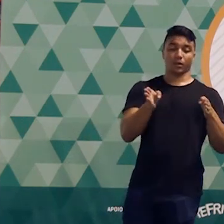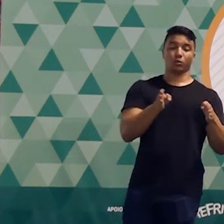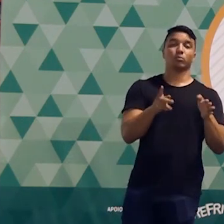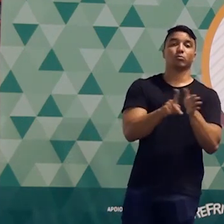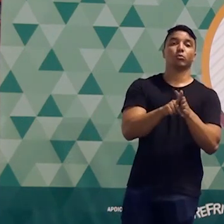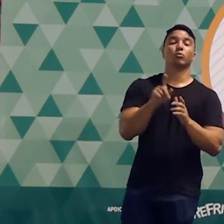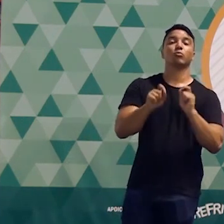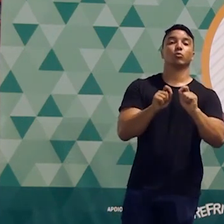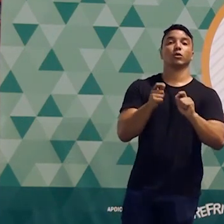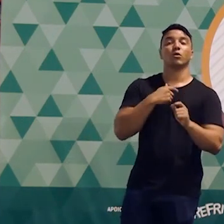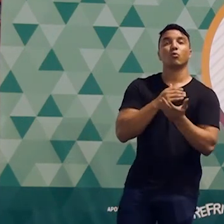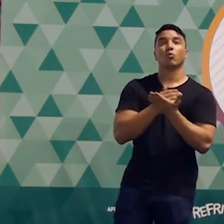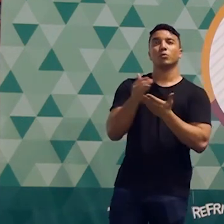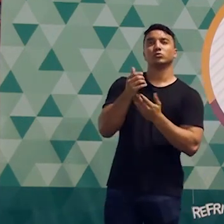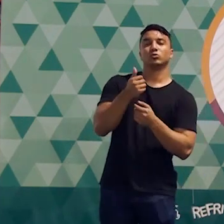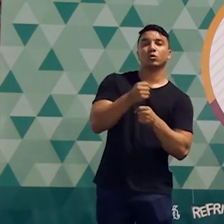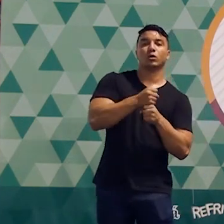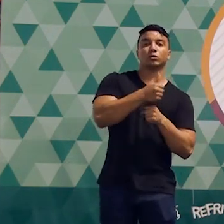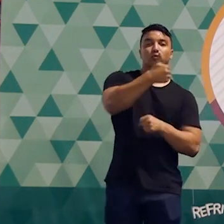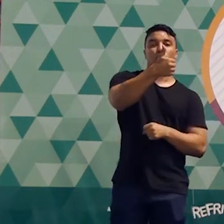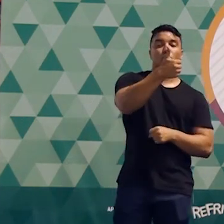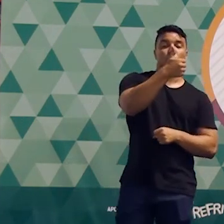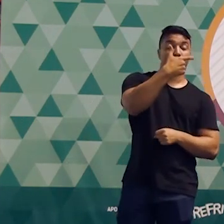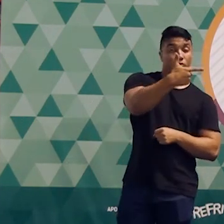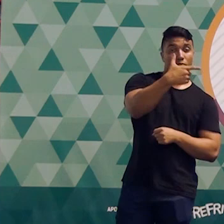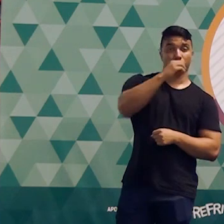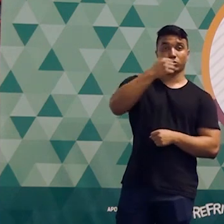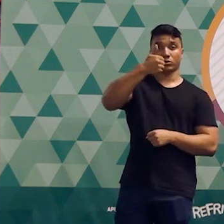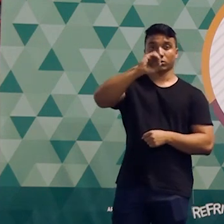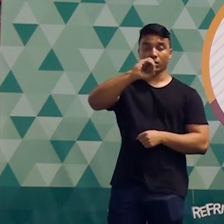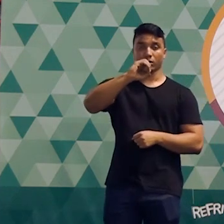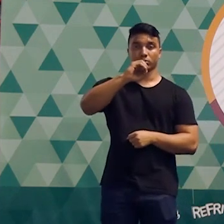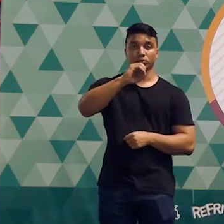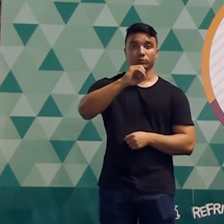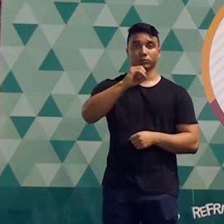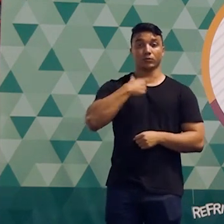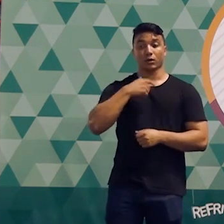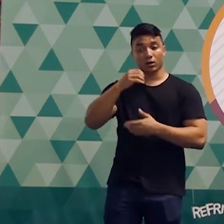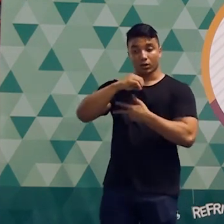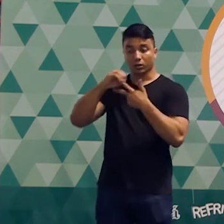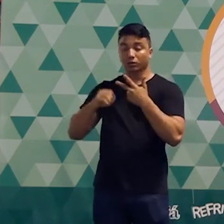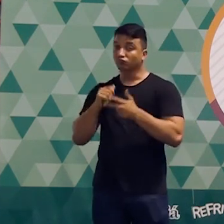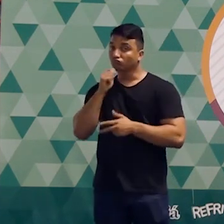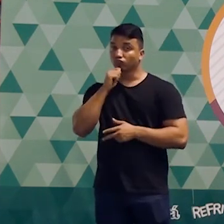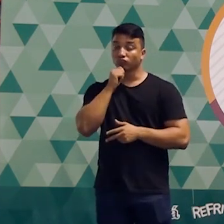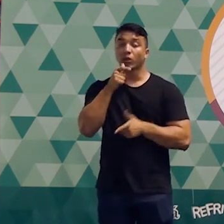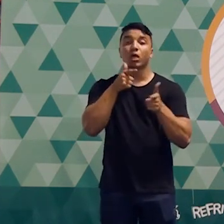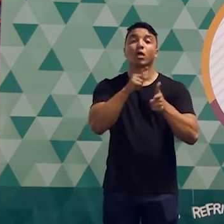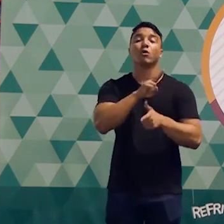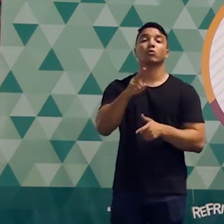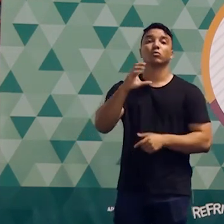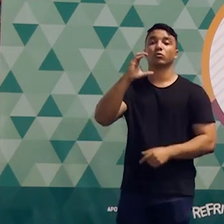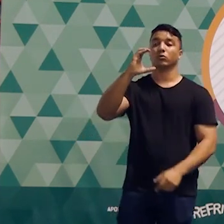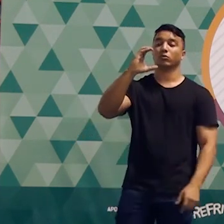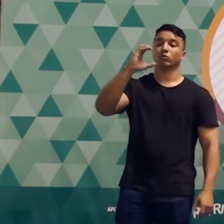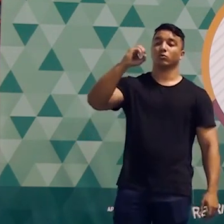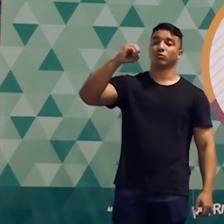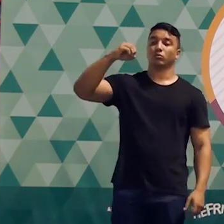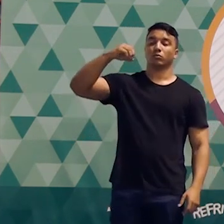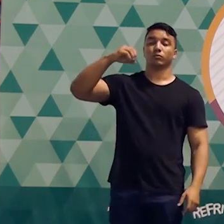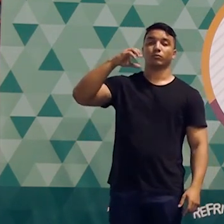um momento que começou em 2010 e ainda não caiu no Enem isso. É chamado de